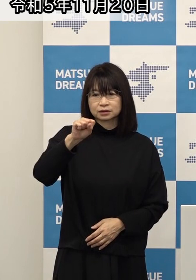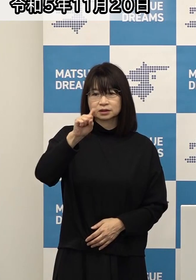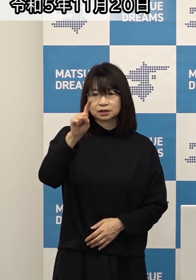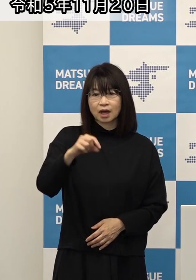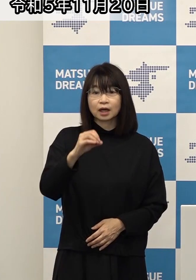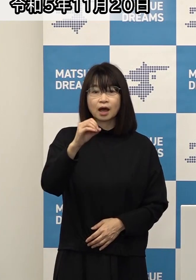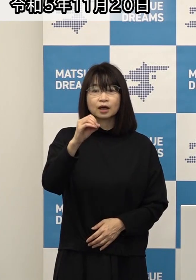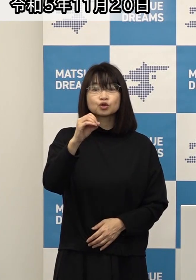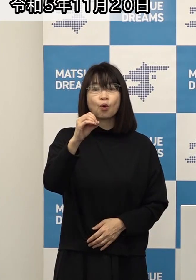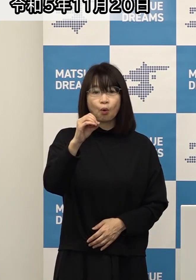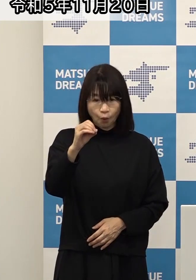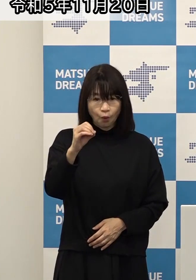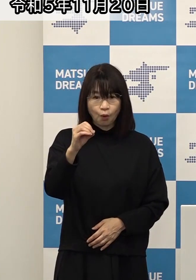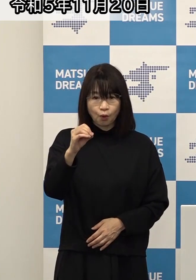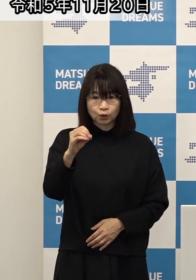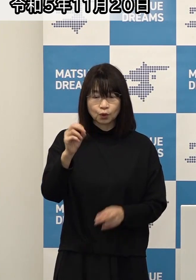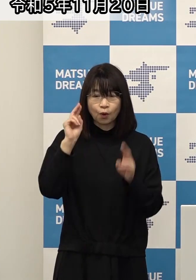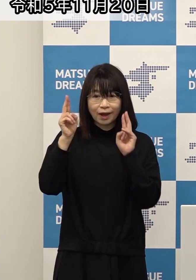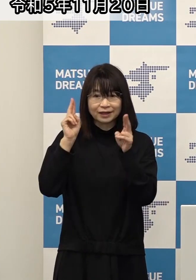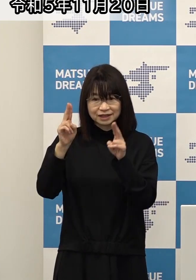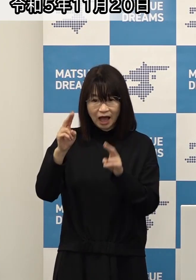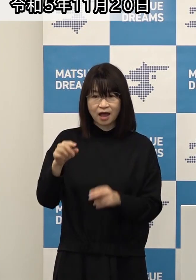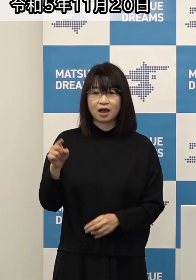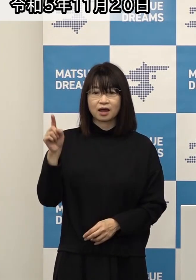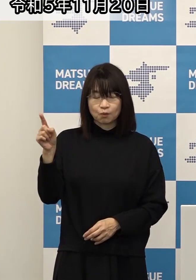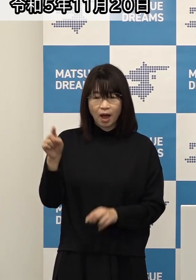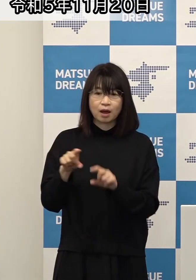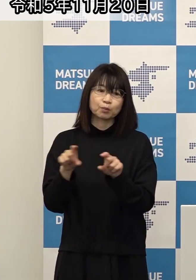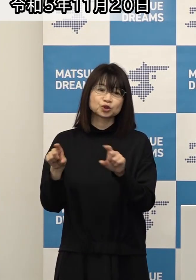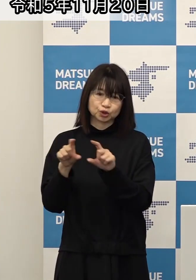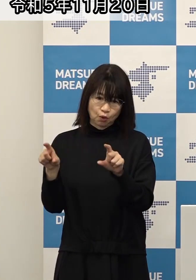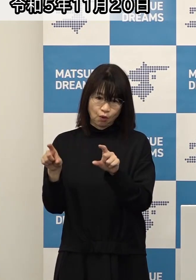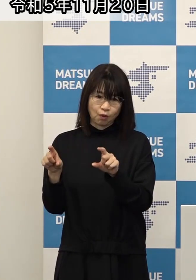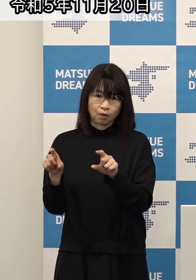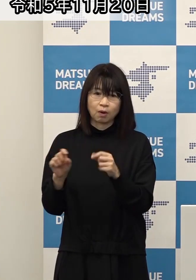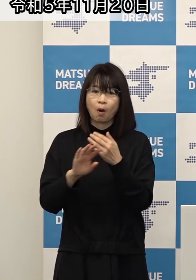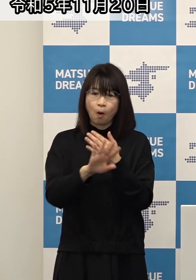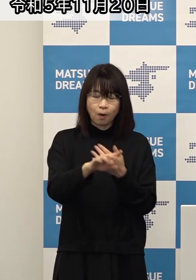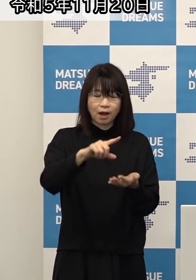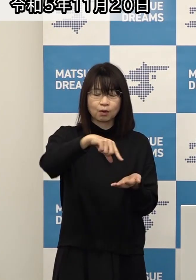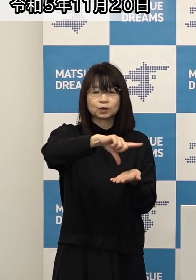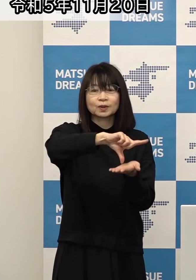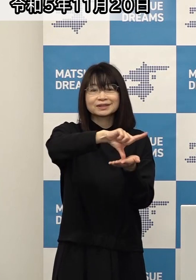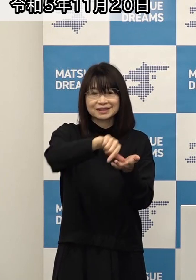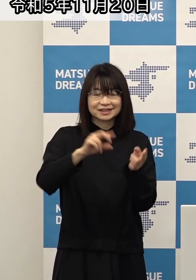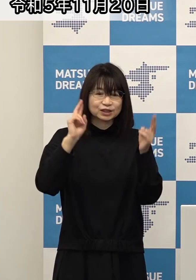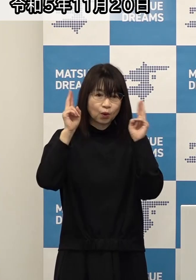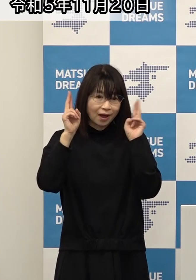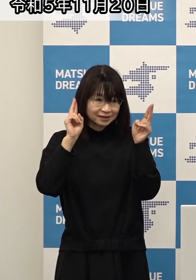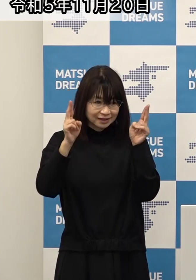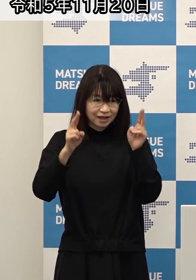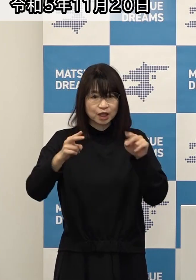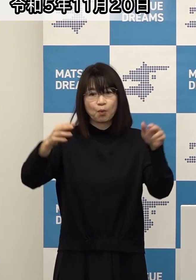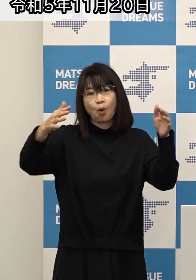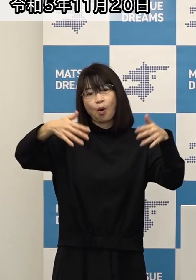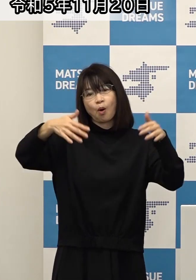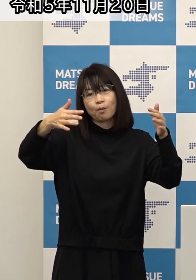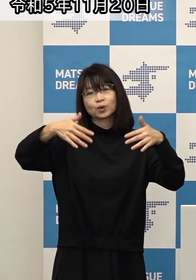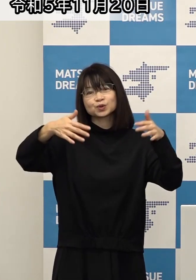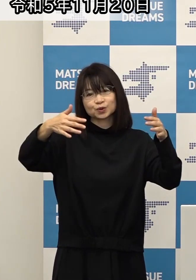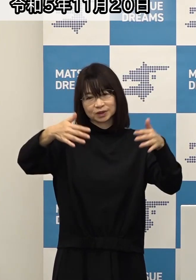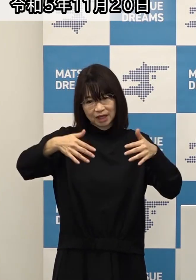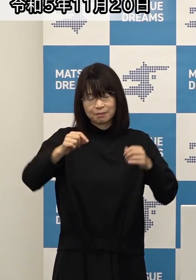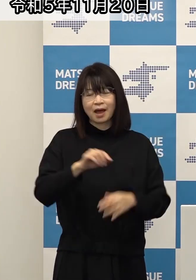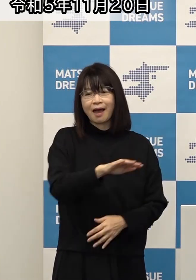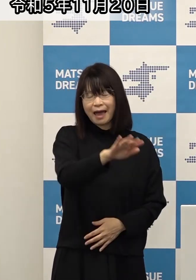バンダナムコさんももちろんなんですが、地元の企業等ですねにも幅広く募集する形で、